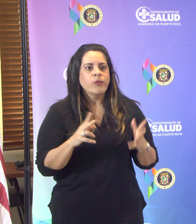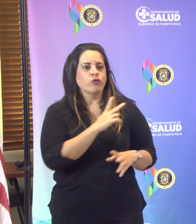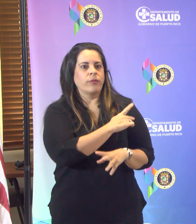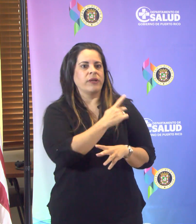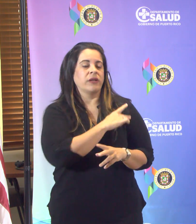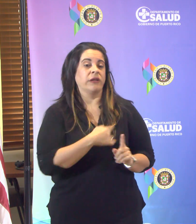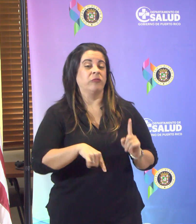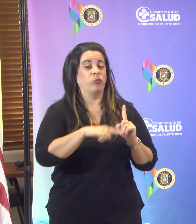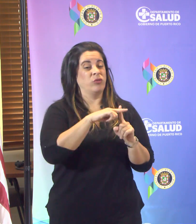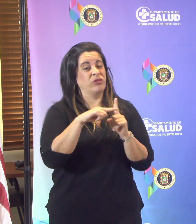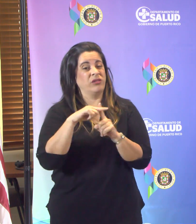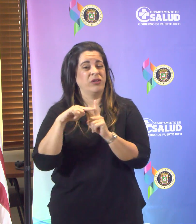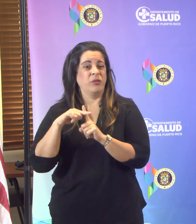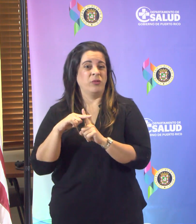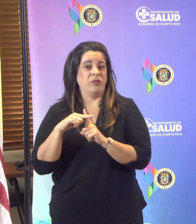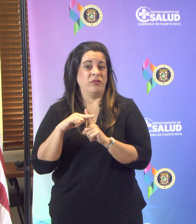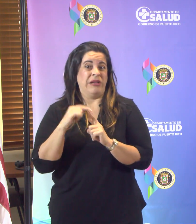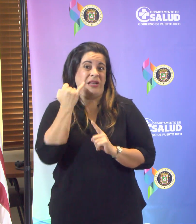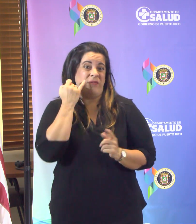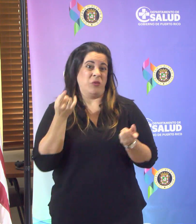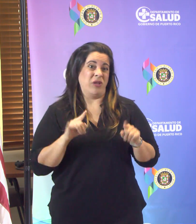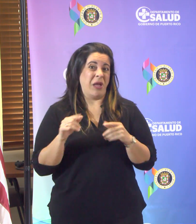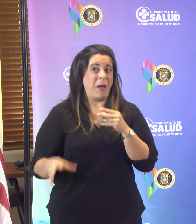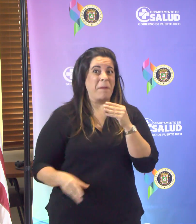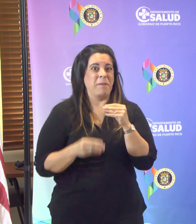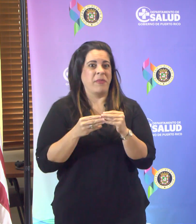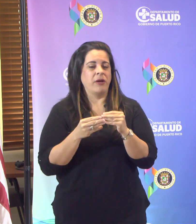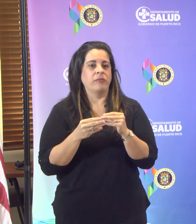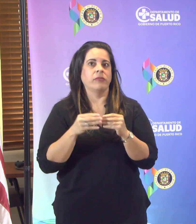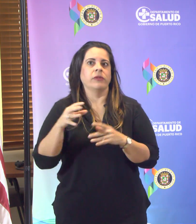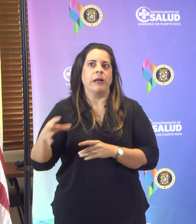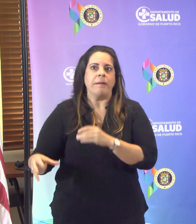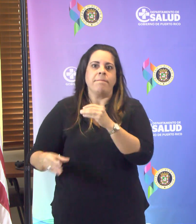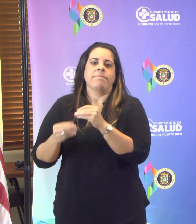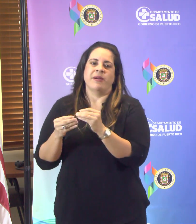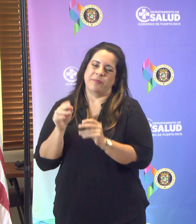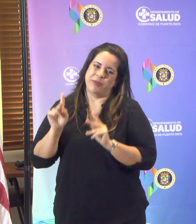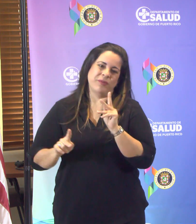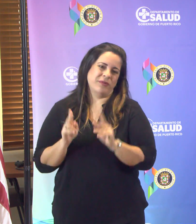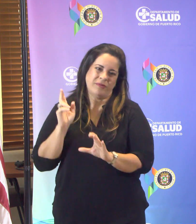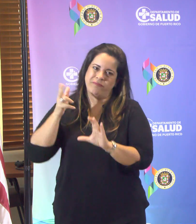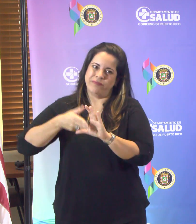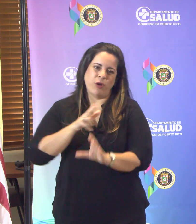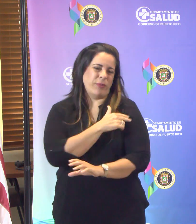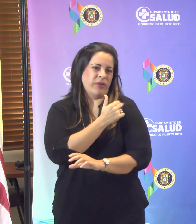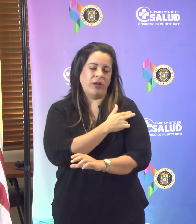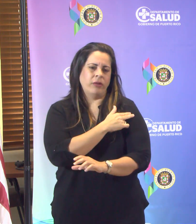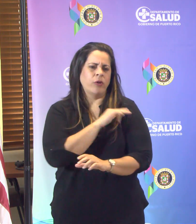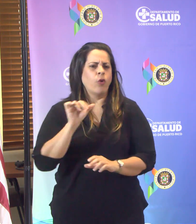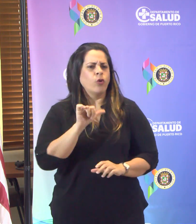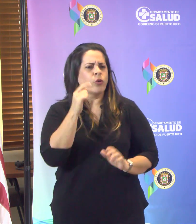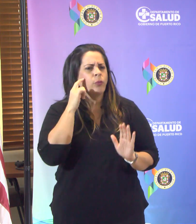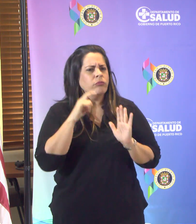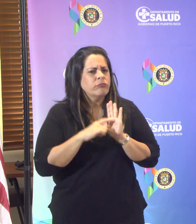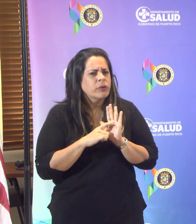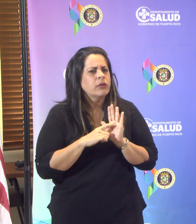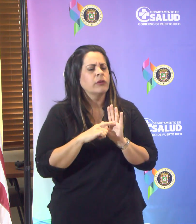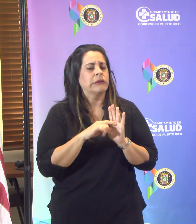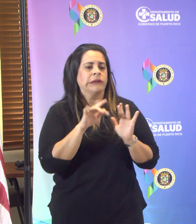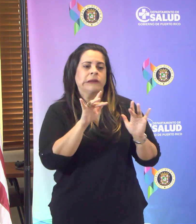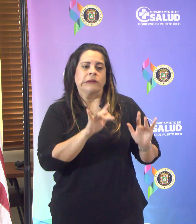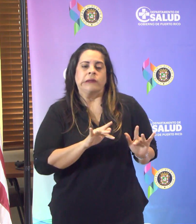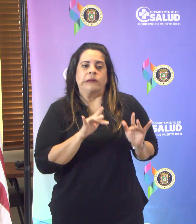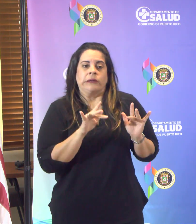pacientes positivos, en la medida en que tengamos más positivos vamos a tener más hospitalizaciones. Otro dato curioso, ¿verdad?, es que lamentablemente